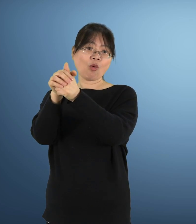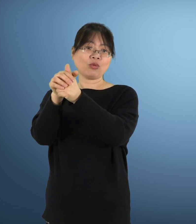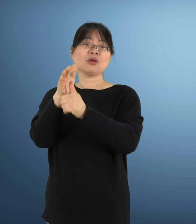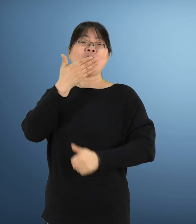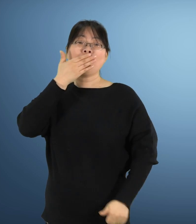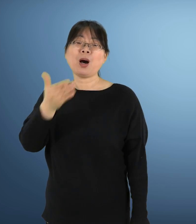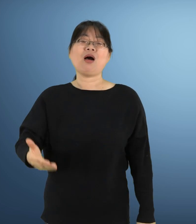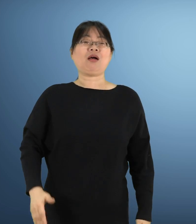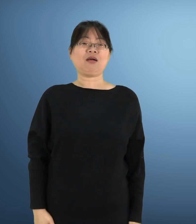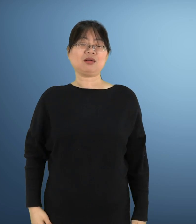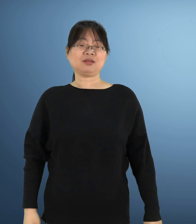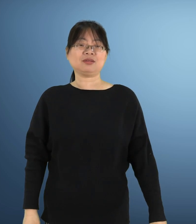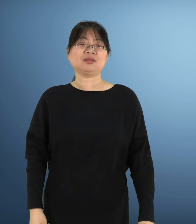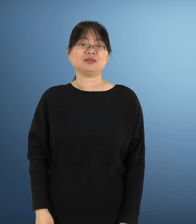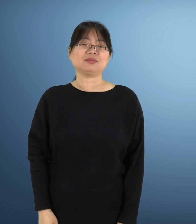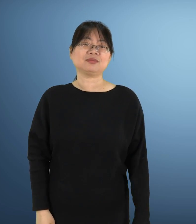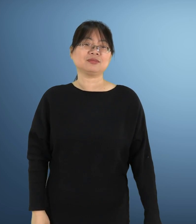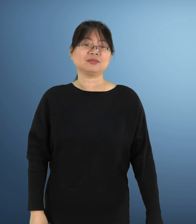책임지시잖아요.